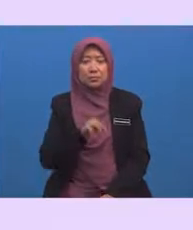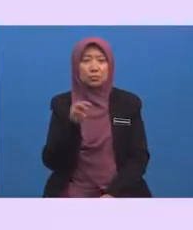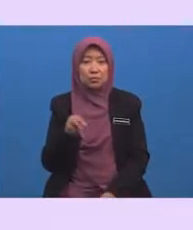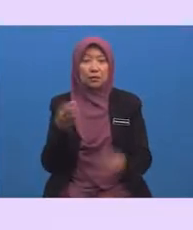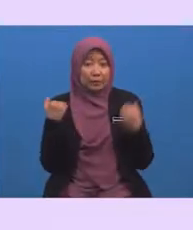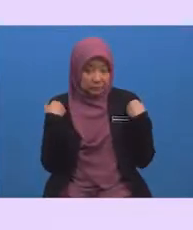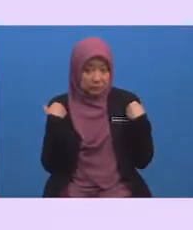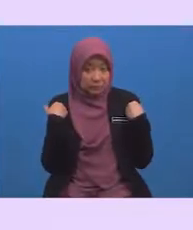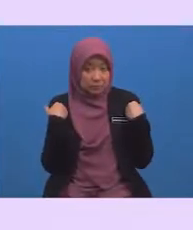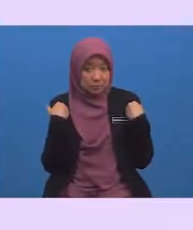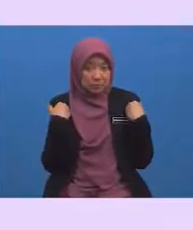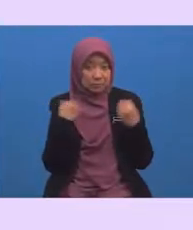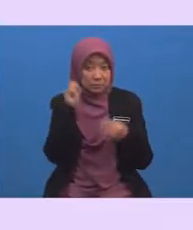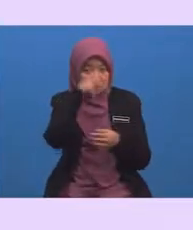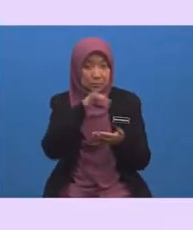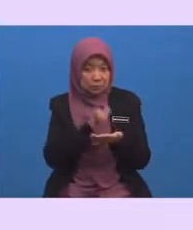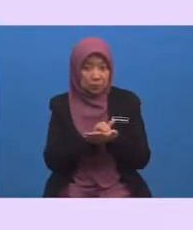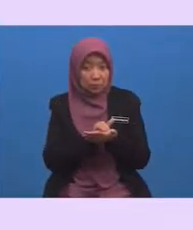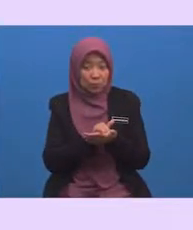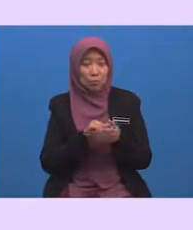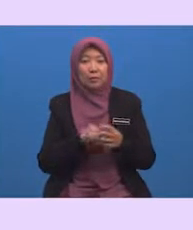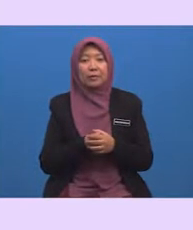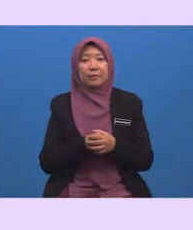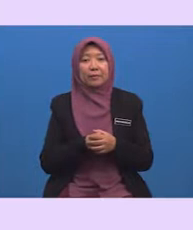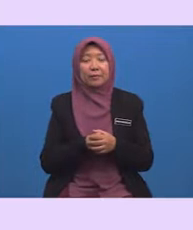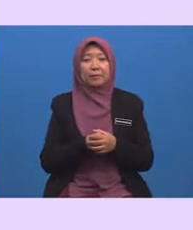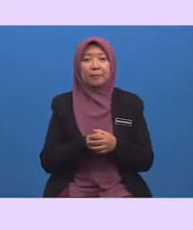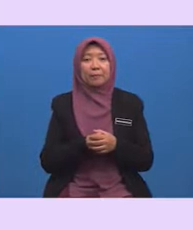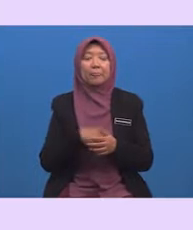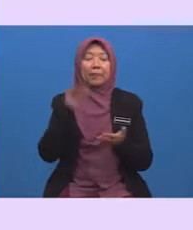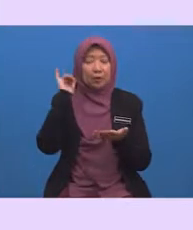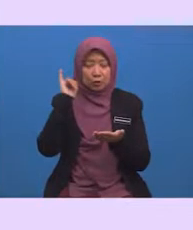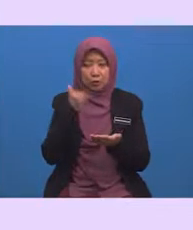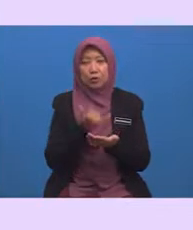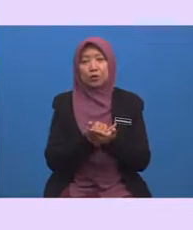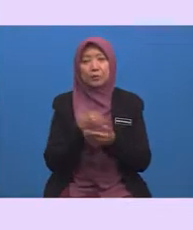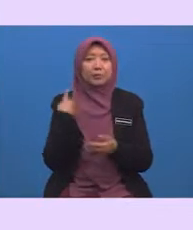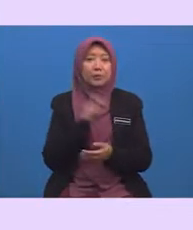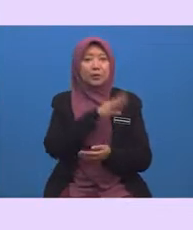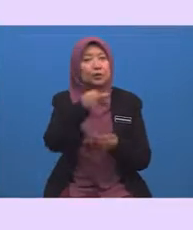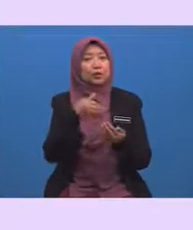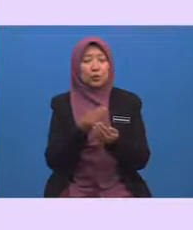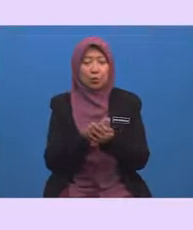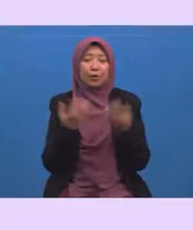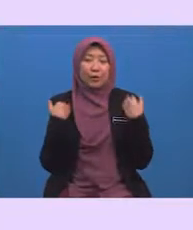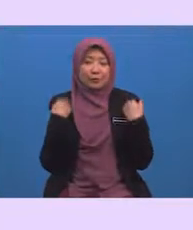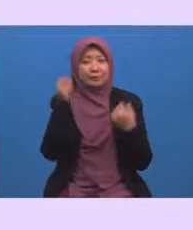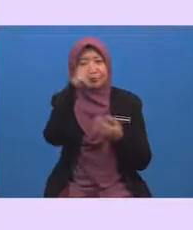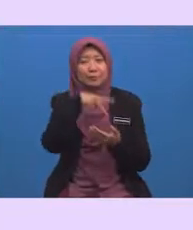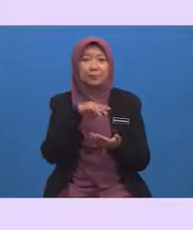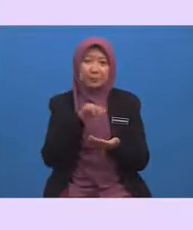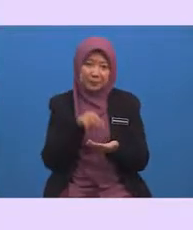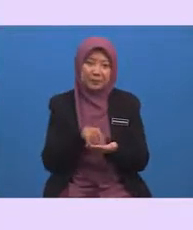Murid-murid mempunyai sifat ini? Ustazah yakin kita semua mempunyai sifat